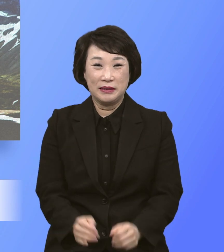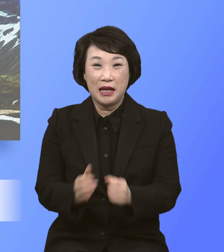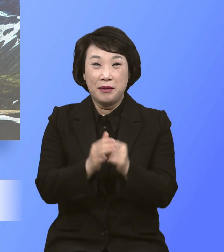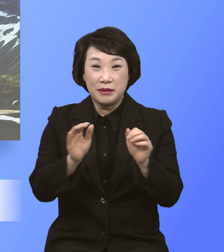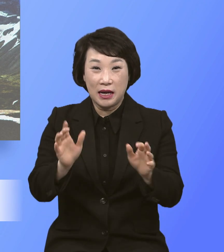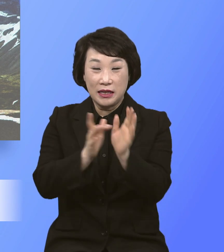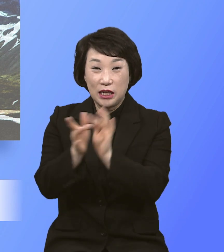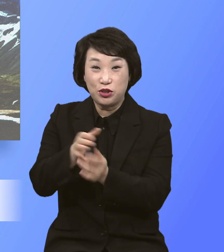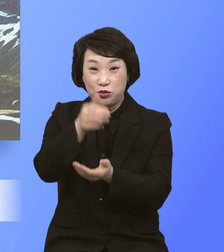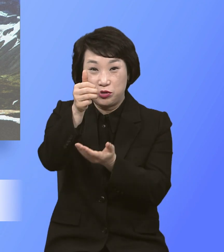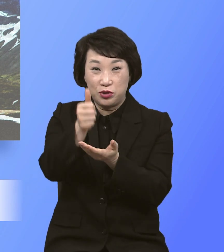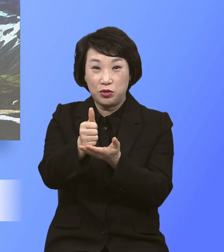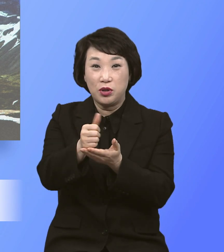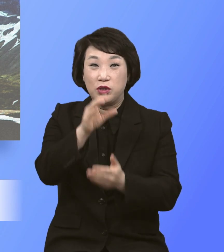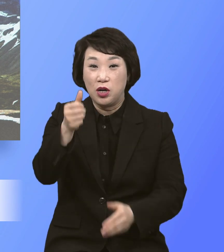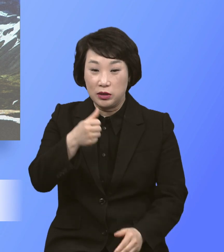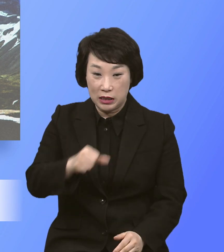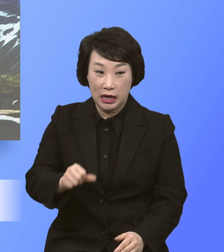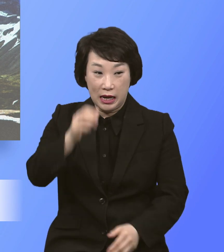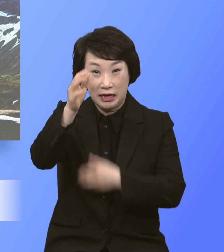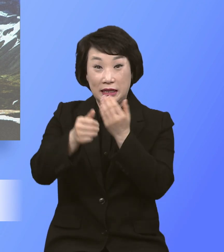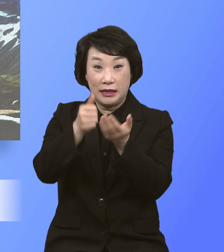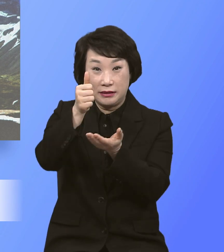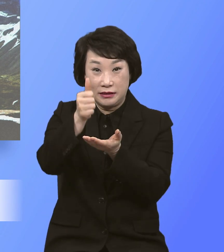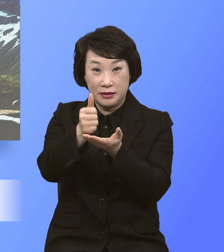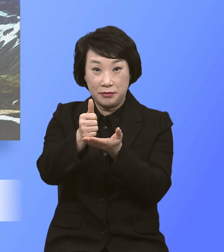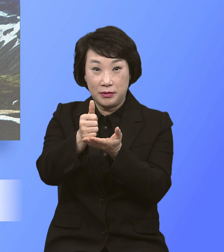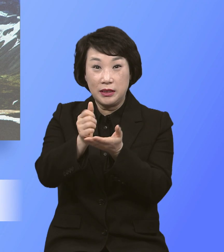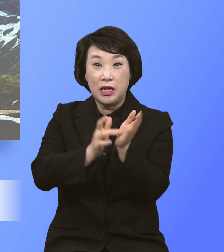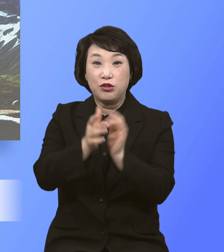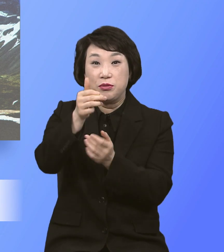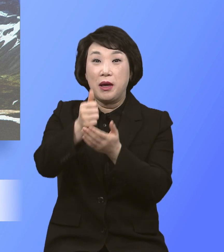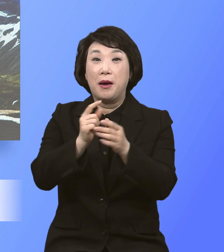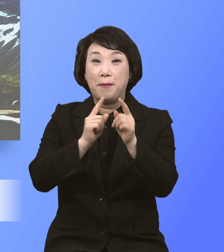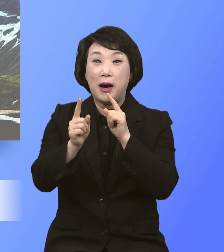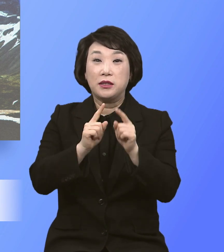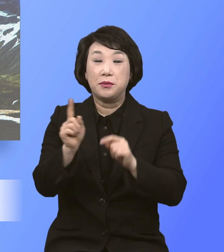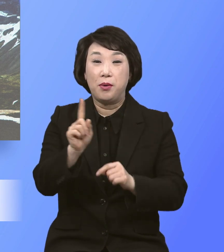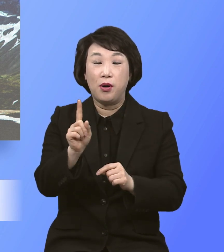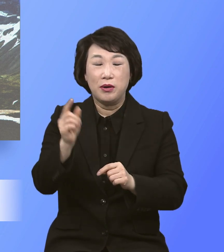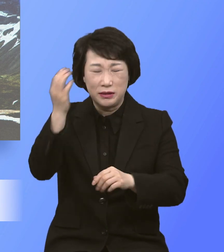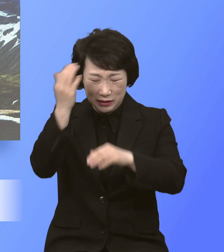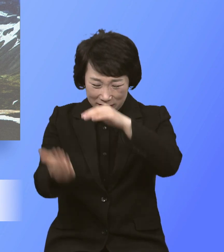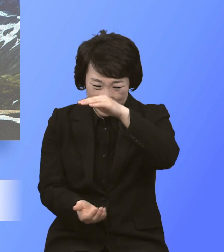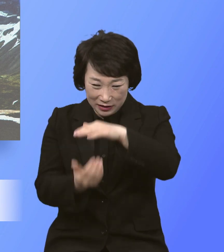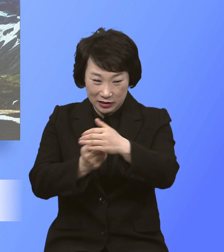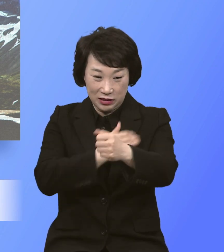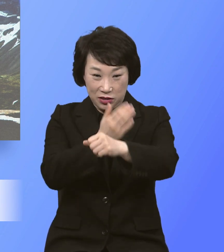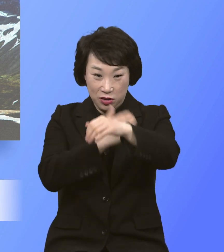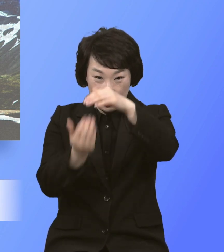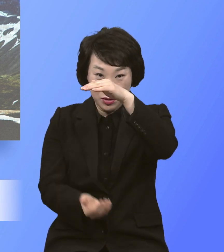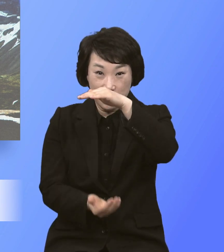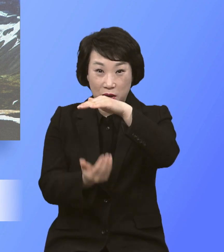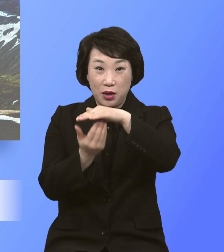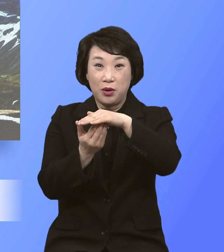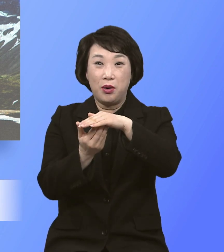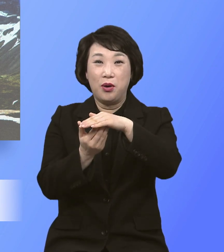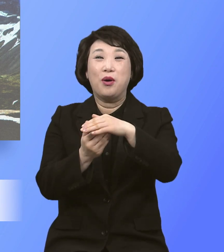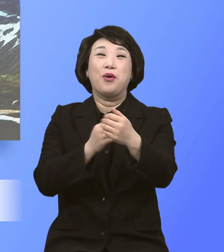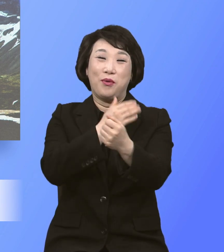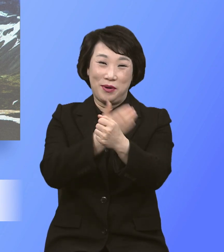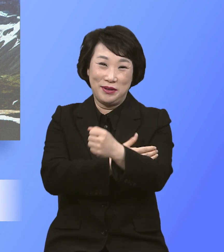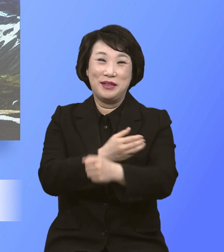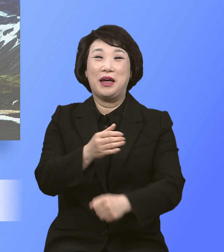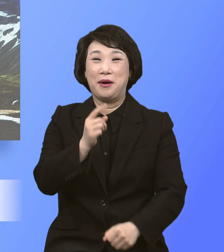그러므로 예수 그리스도는 성장 하나님이시오, 그의 말씀은 존재하시고 전능하신